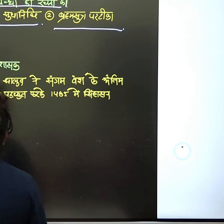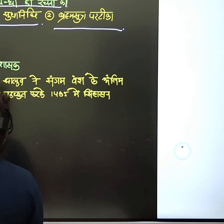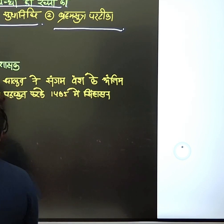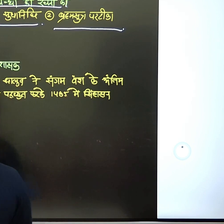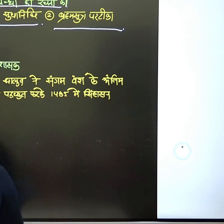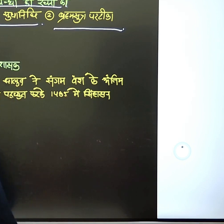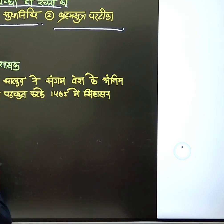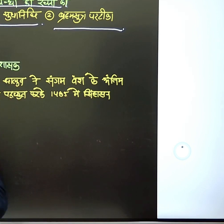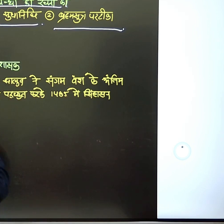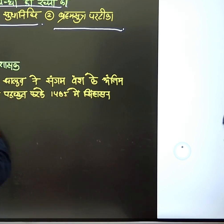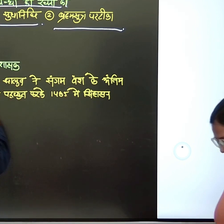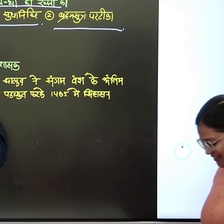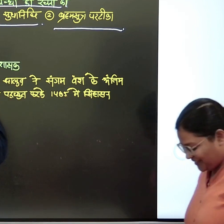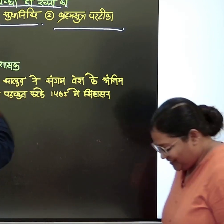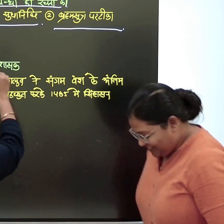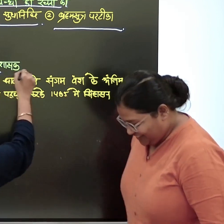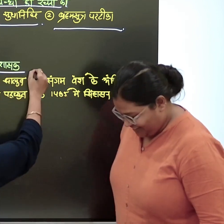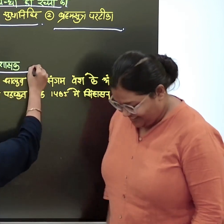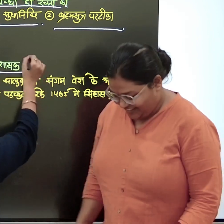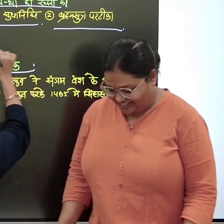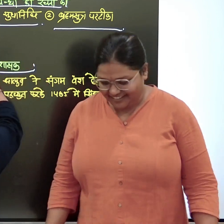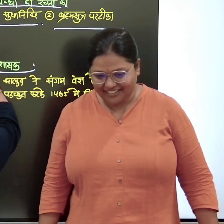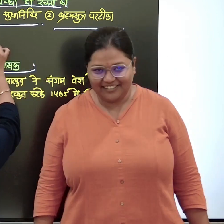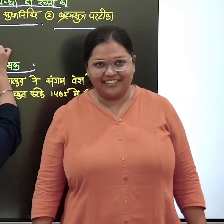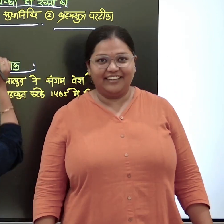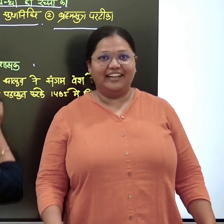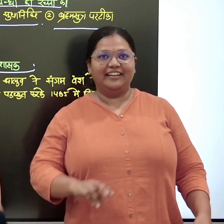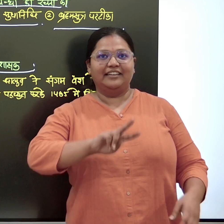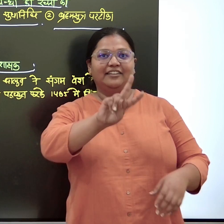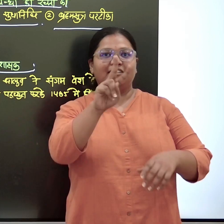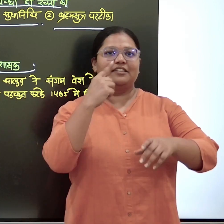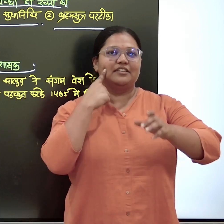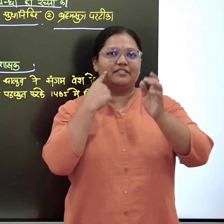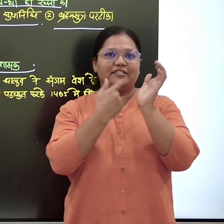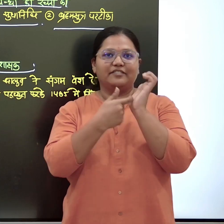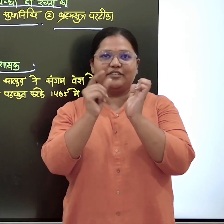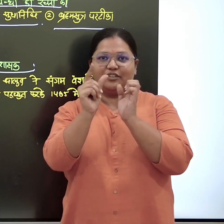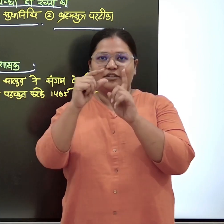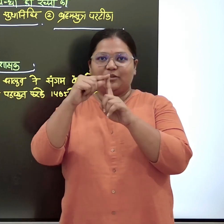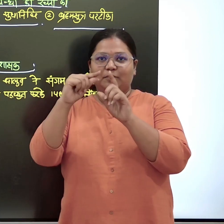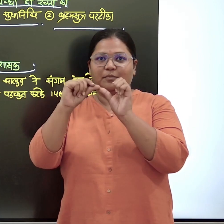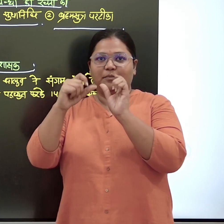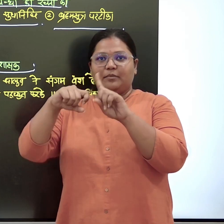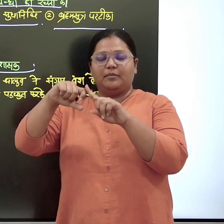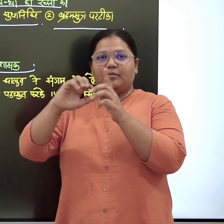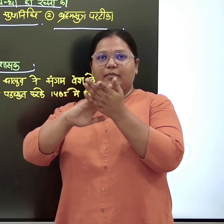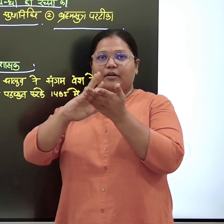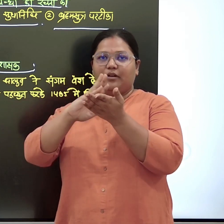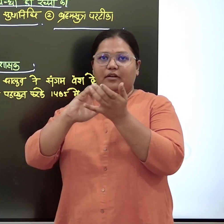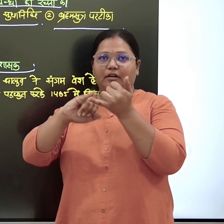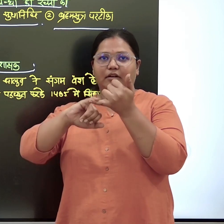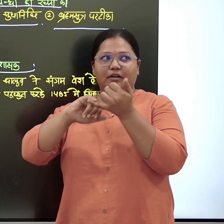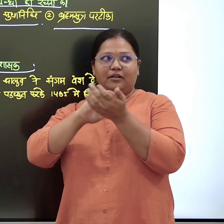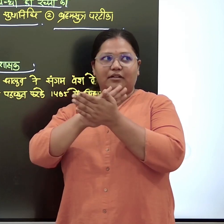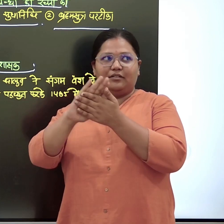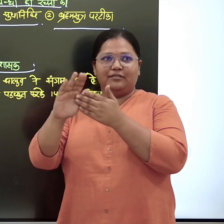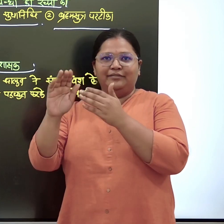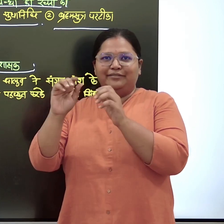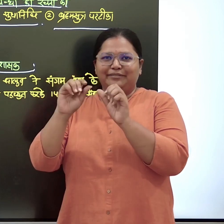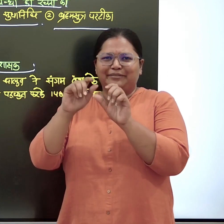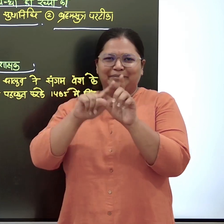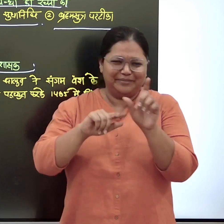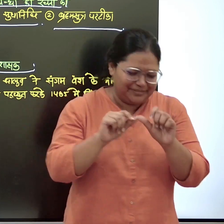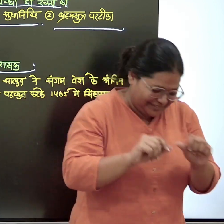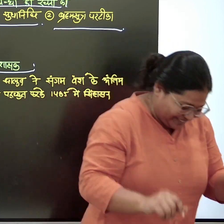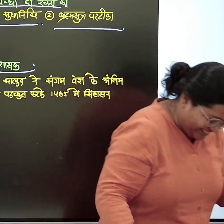ठीक है, ये क्या था, संगम वंश का अंतिम शासक था। डैश करके लिख लो, संगम वंश का अंतिम